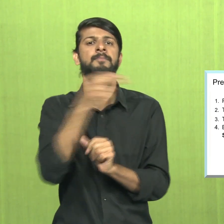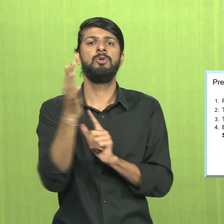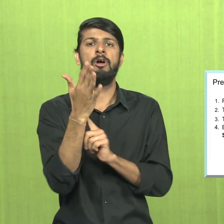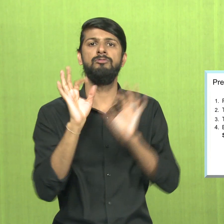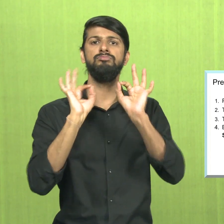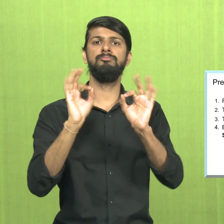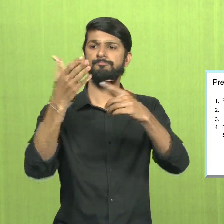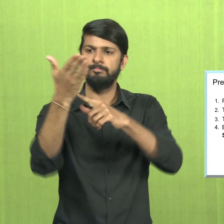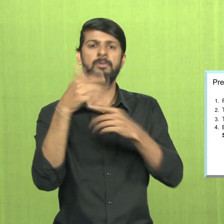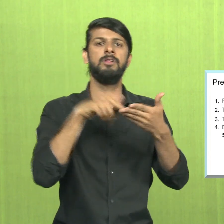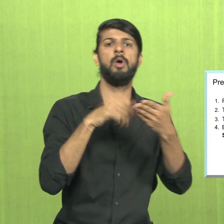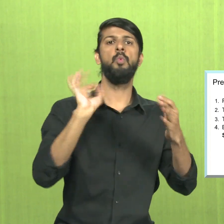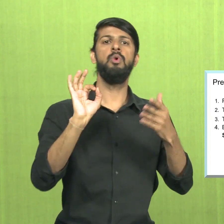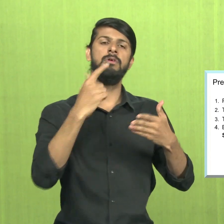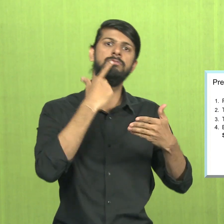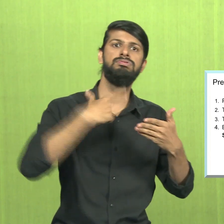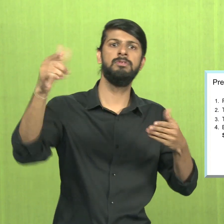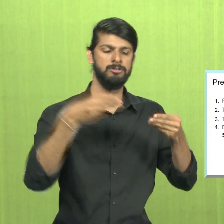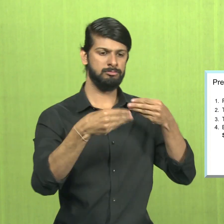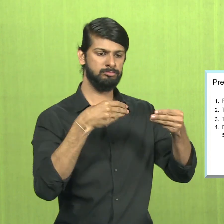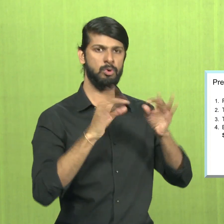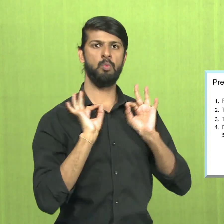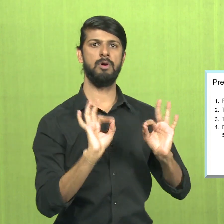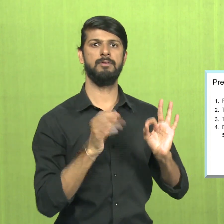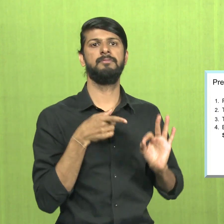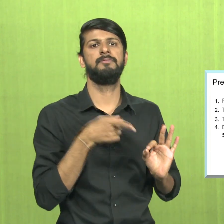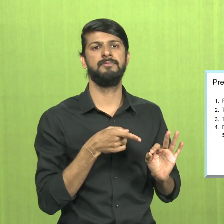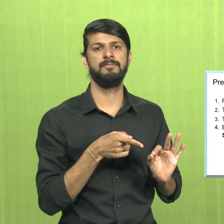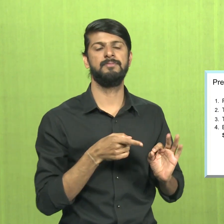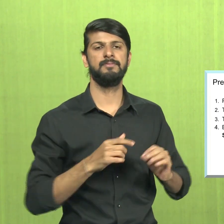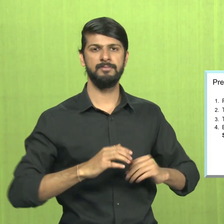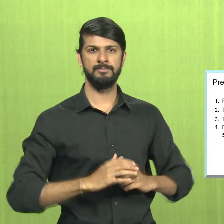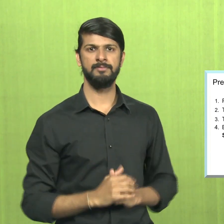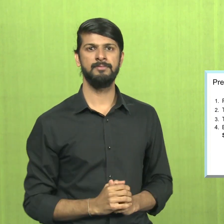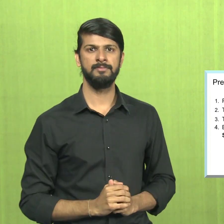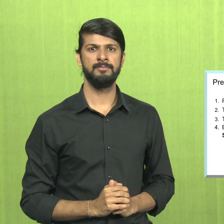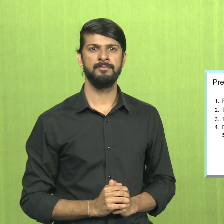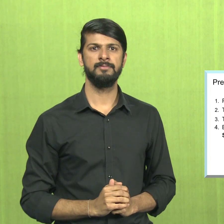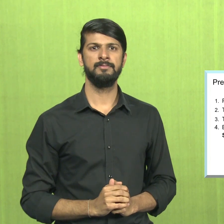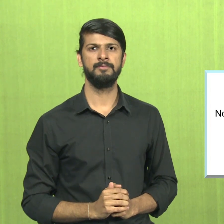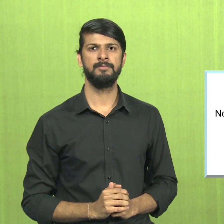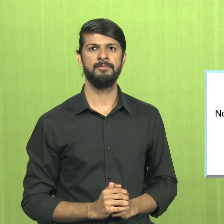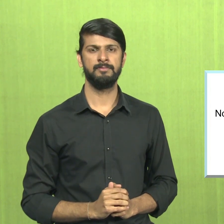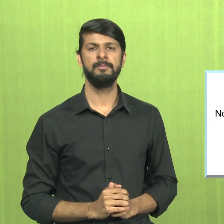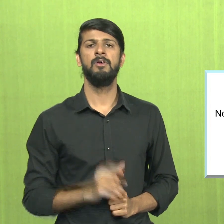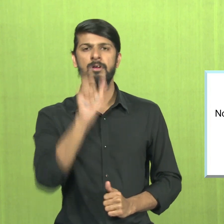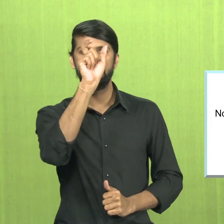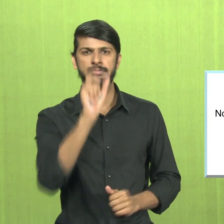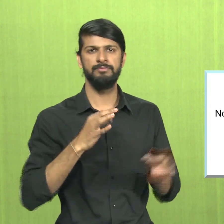श्री अ मोर लाइफ एंड वे विल